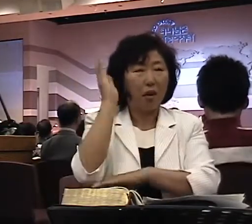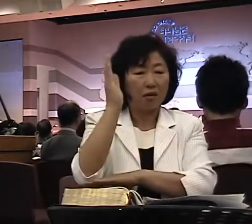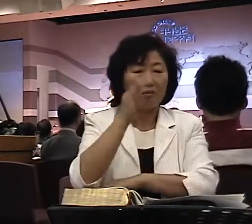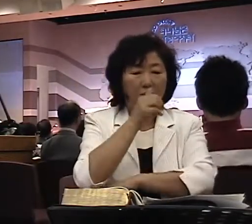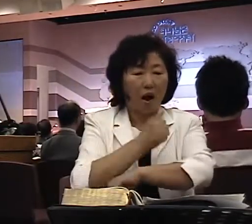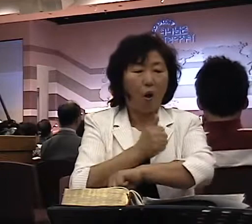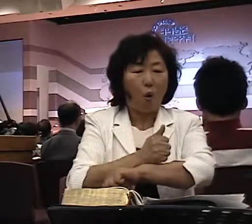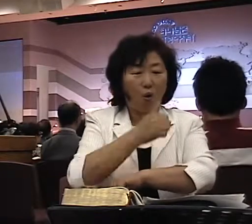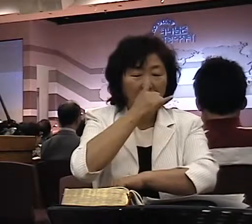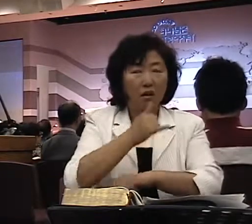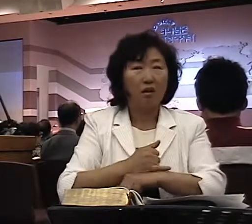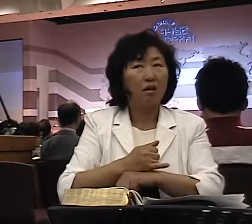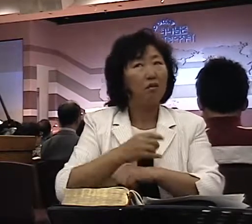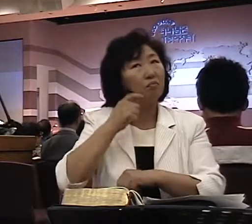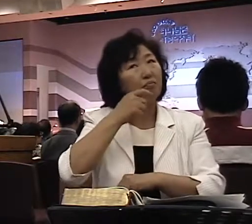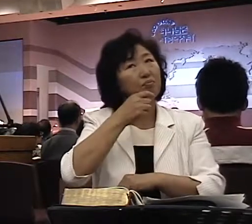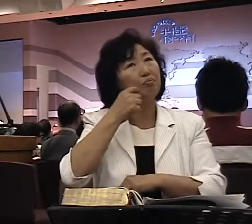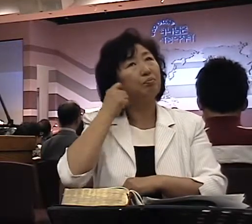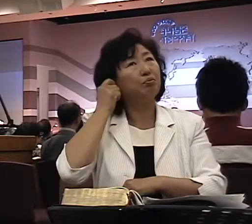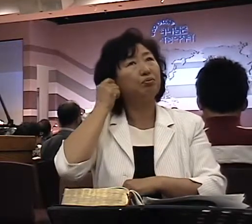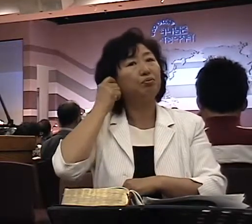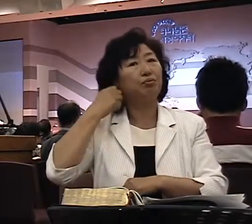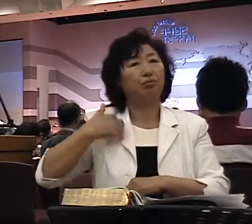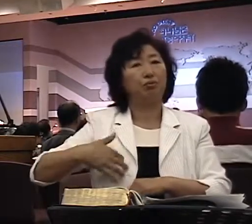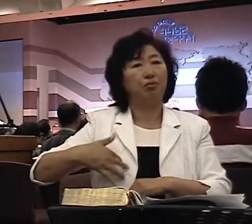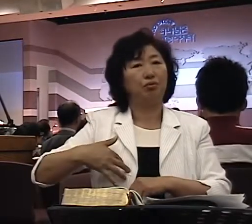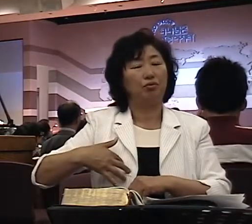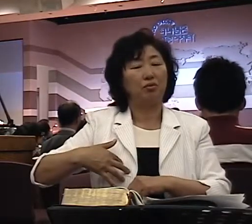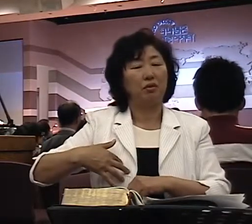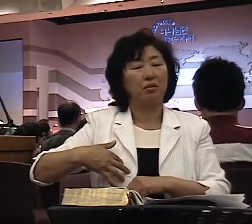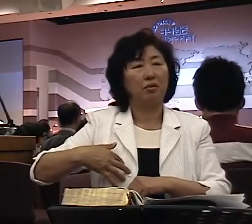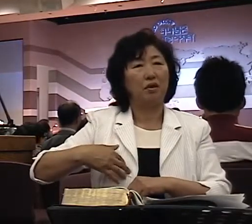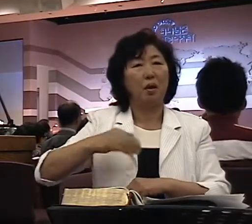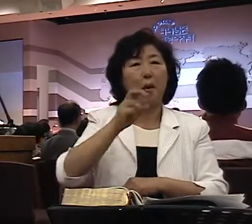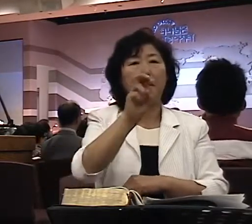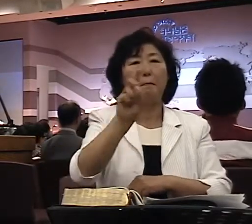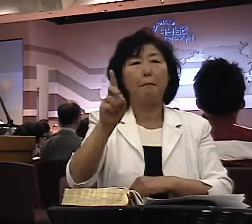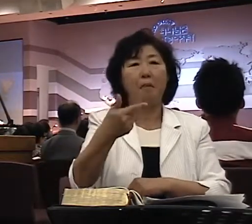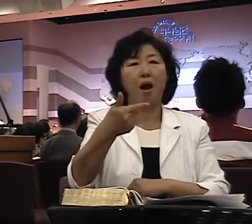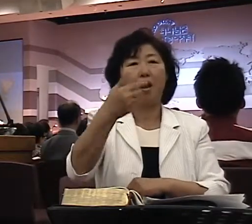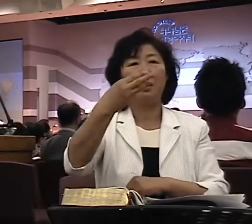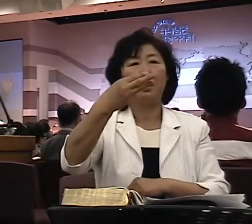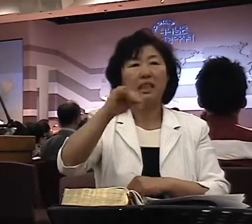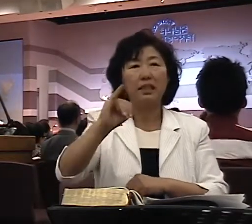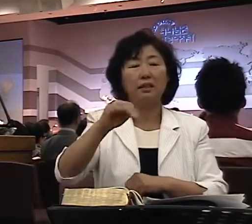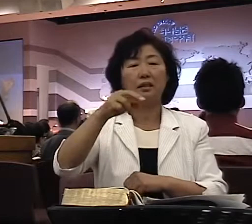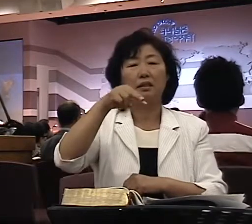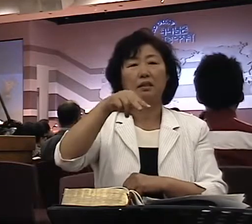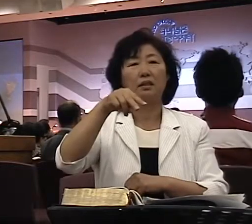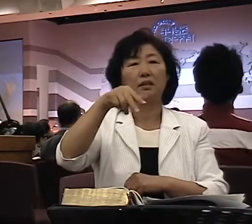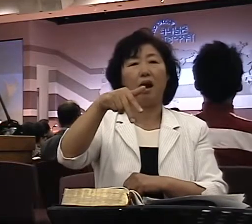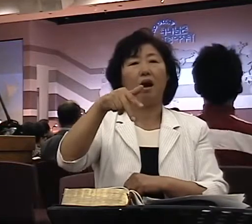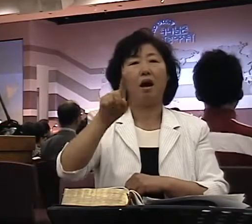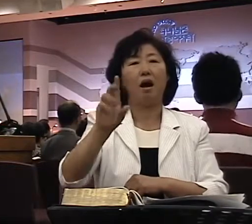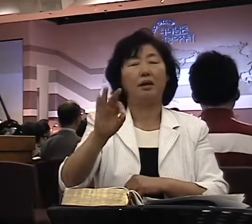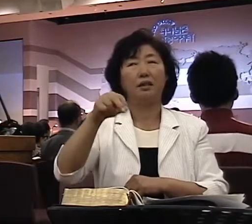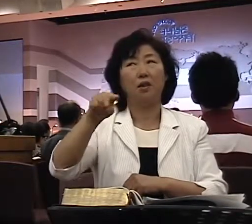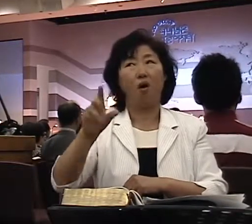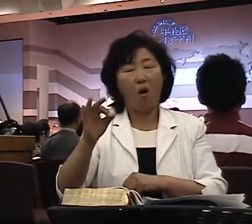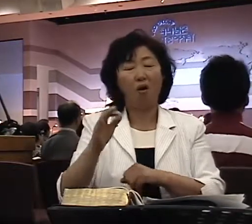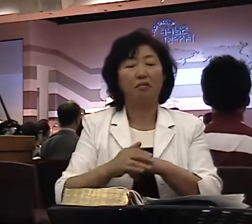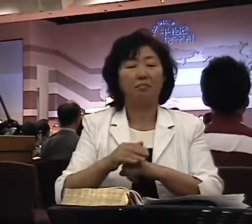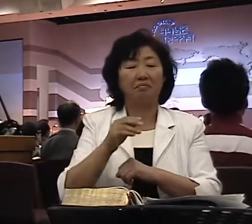중국의 역사를 보면은 만리장성을 지은 후에 중국 땅은 그 만리장성을 지은 후에도 중국 땅은 몇